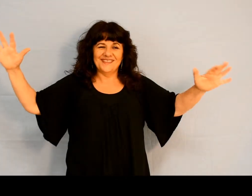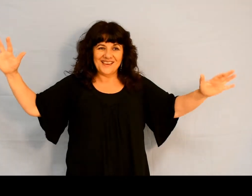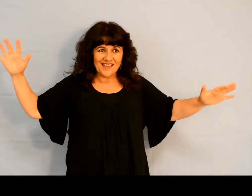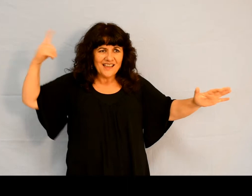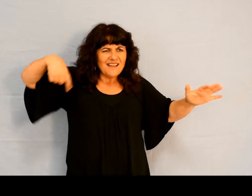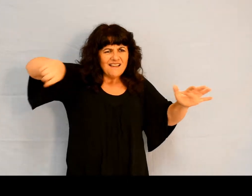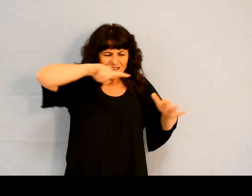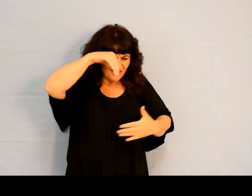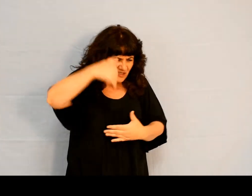alourdit,